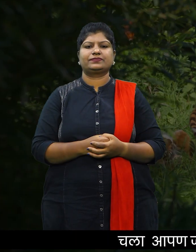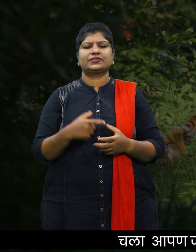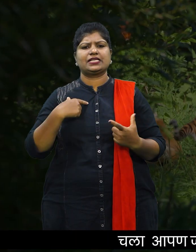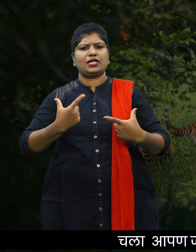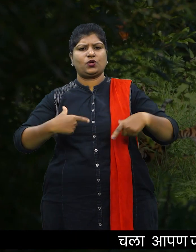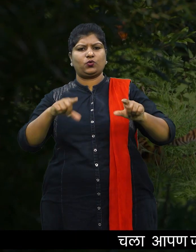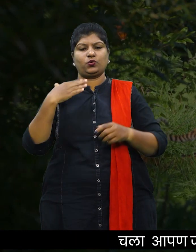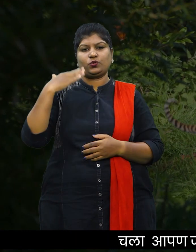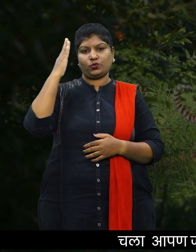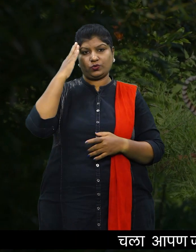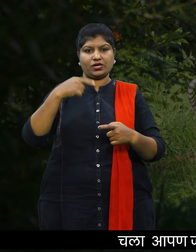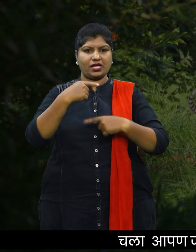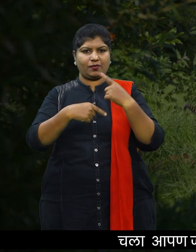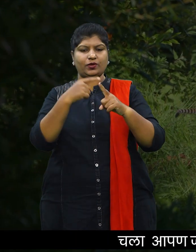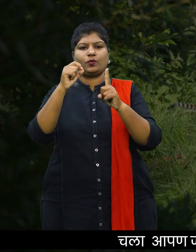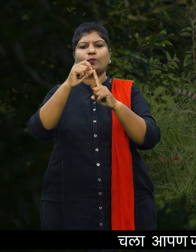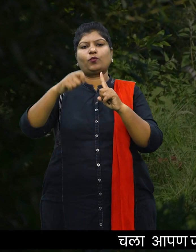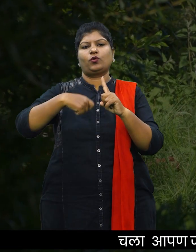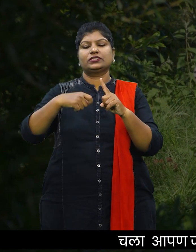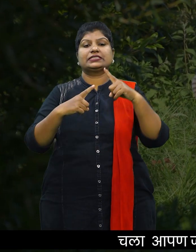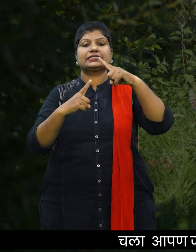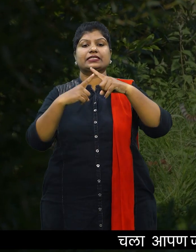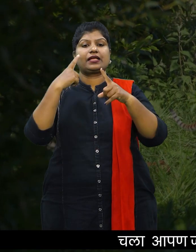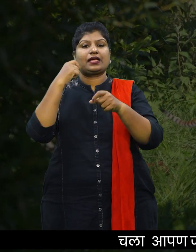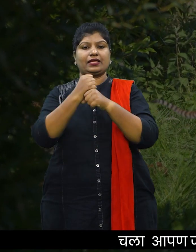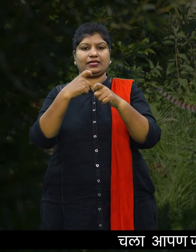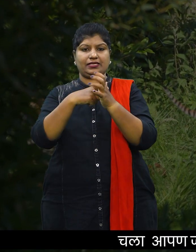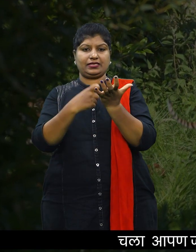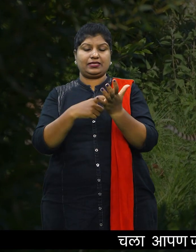चला आपण जाणून घेऊया प्रोजेक्ट टायगर बद्दल.